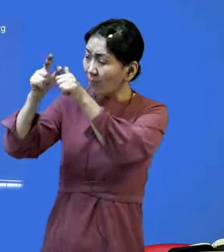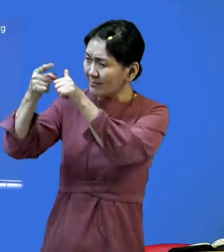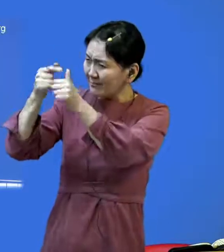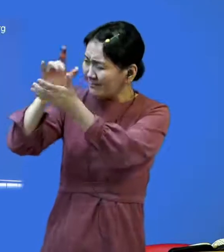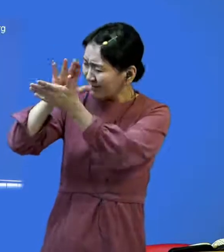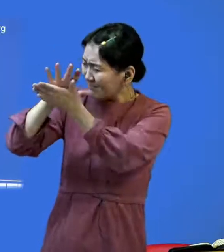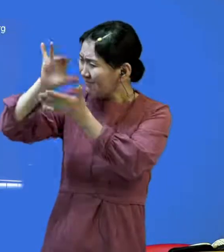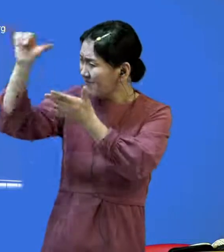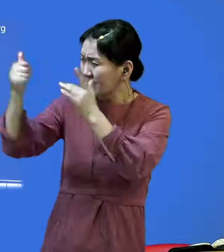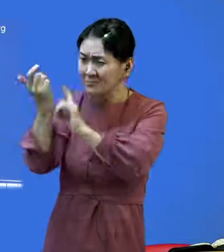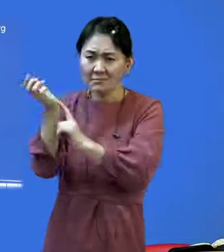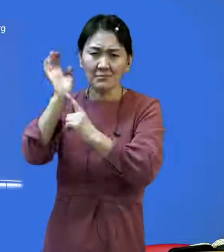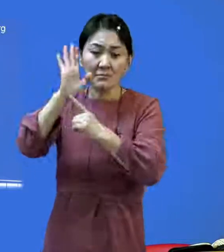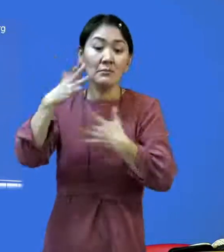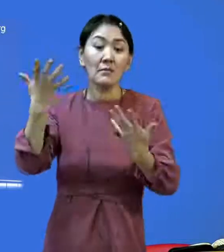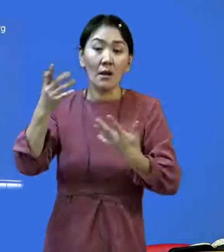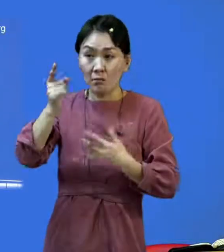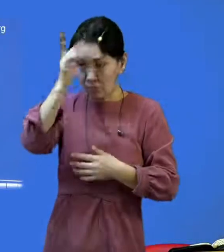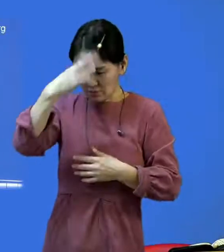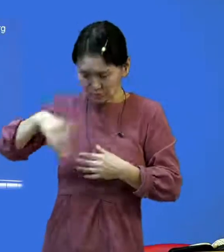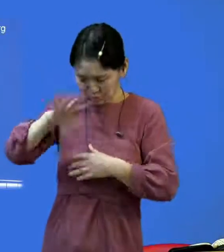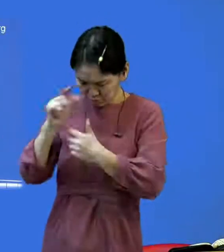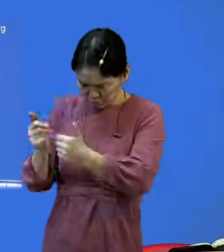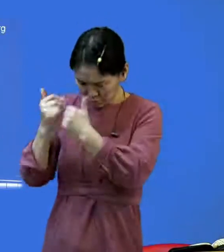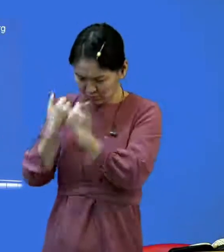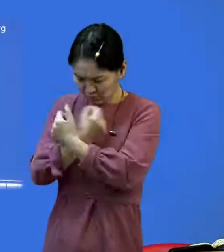ариунаар дуурсгах уу? Бид бүхнийг аварч өгсөн Бурхан Аав.